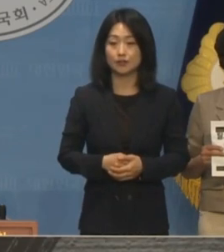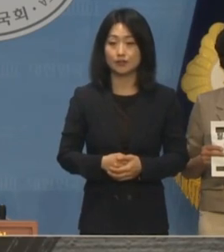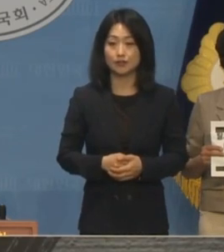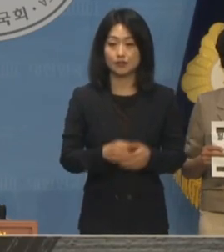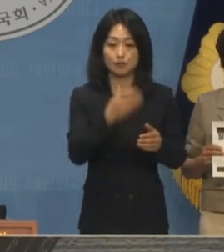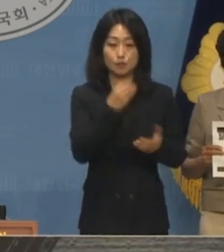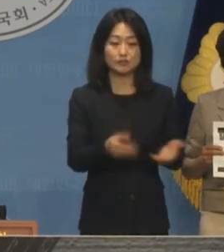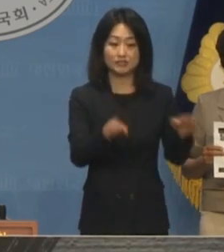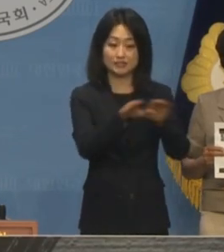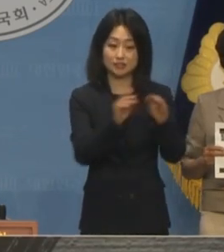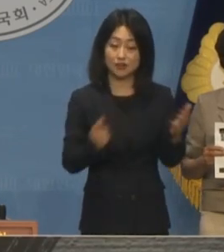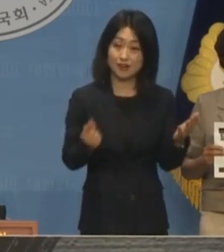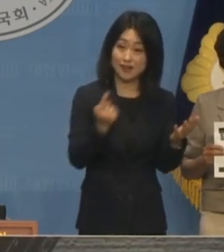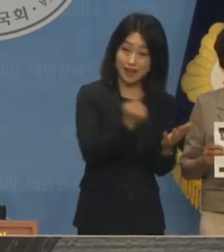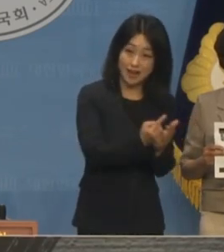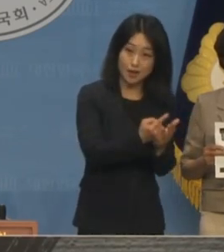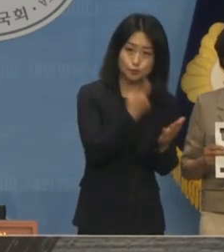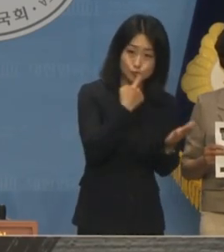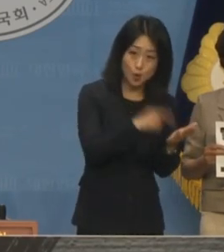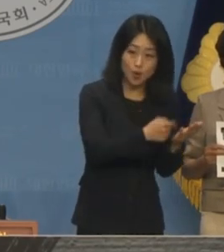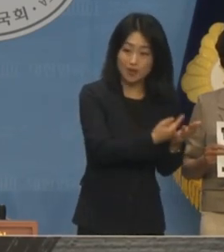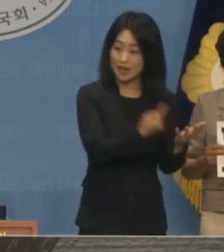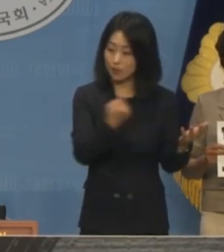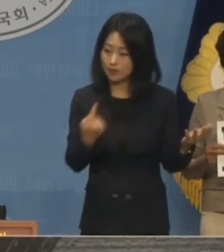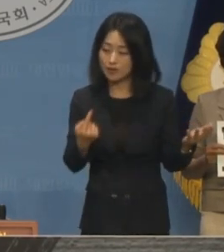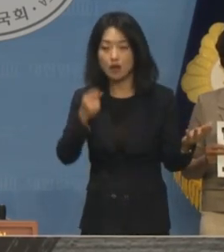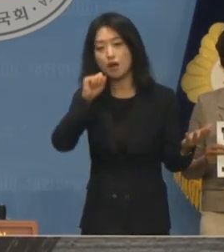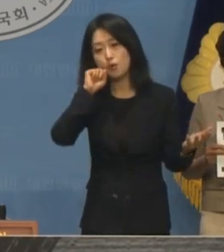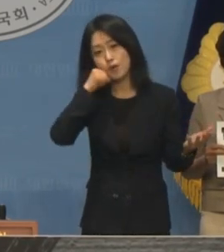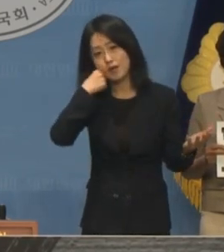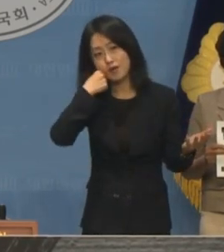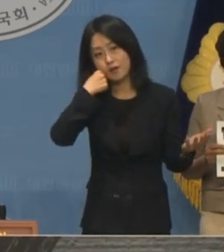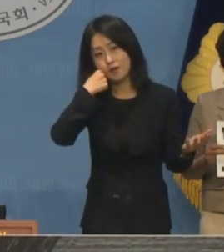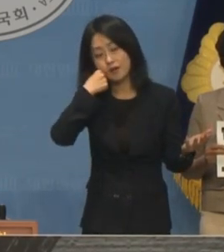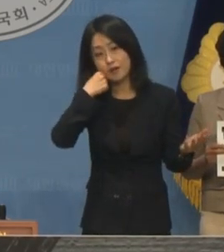들어가기는 쉬워도 나오기는 어렵습니다.